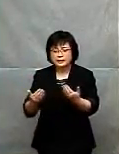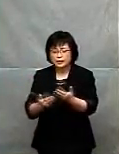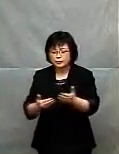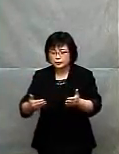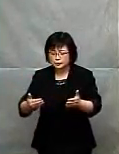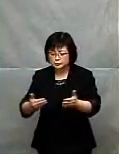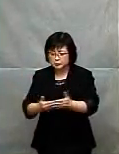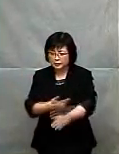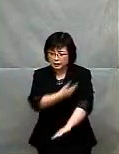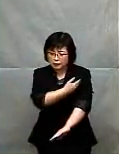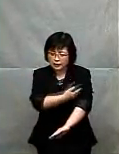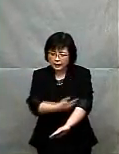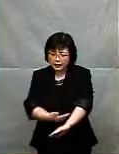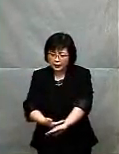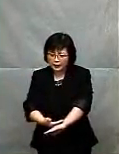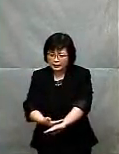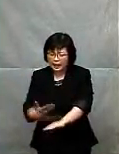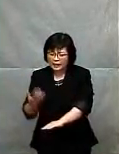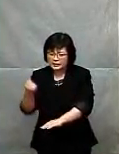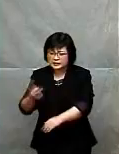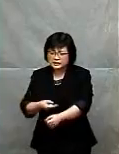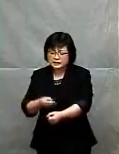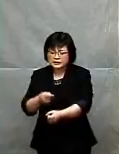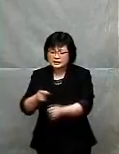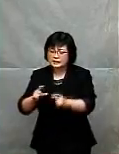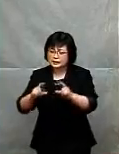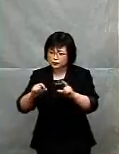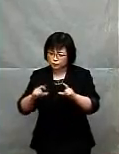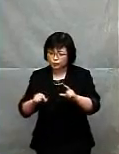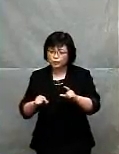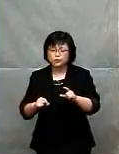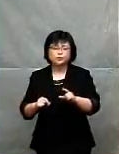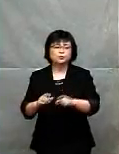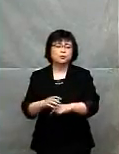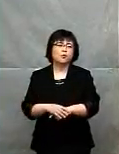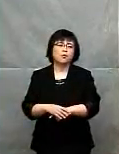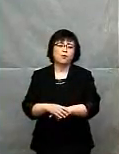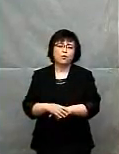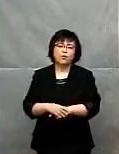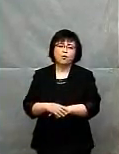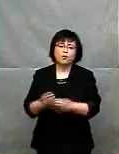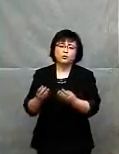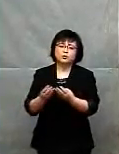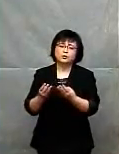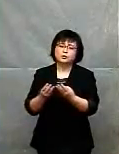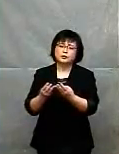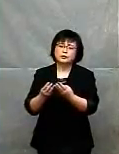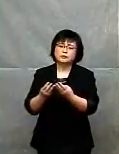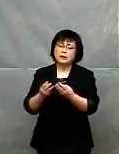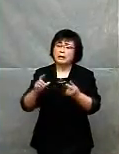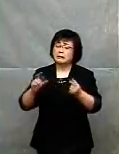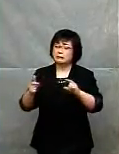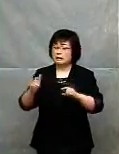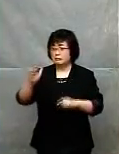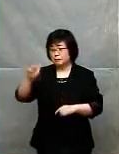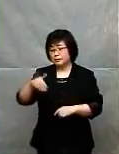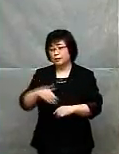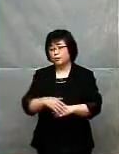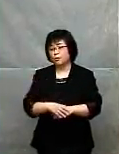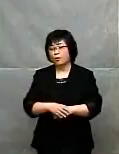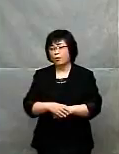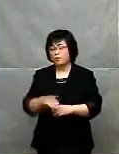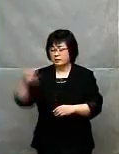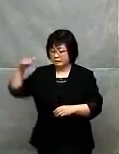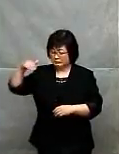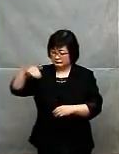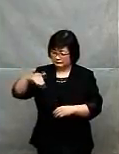はい、 内閣支持率、各報道機関とも、数字は違いこそですね、軒並み